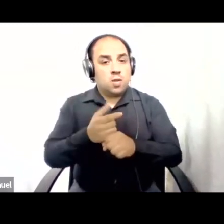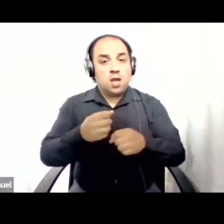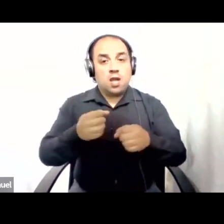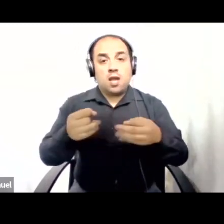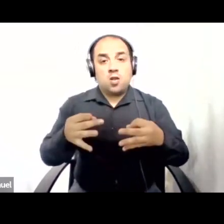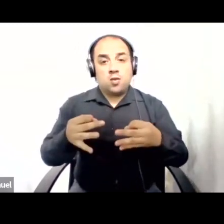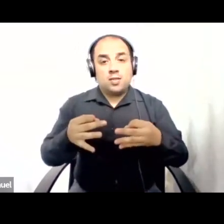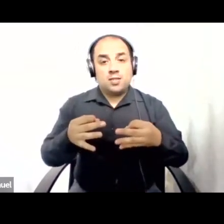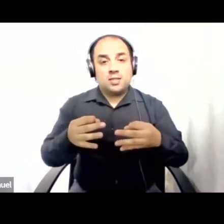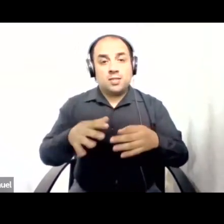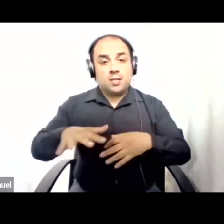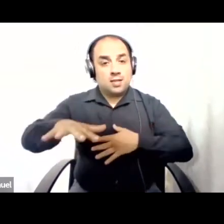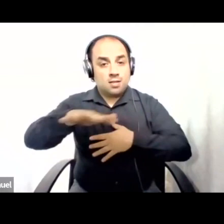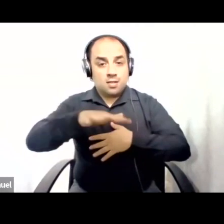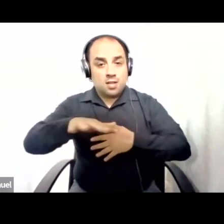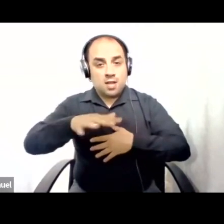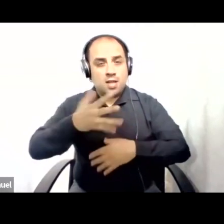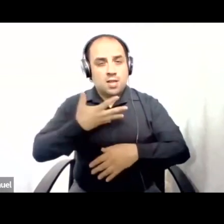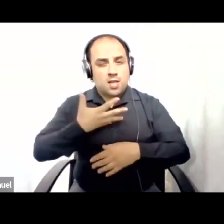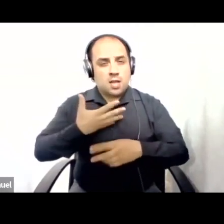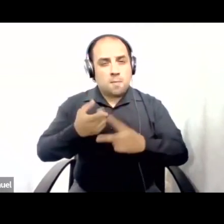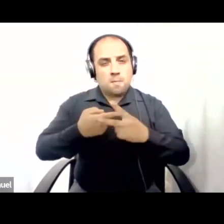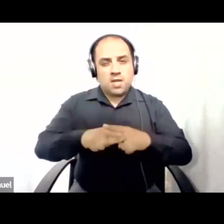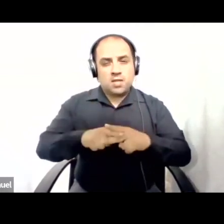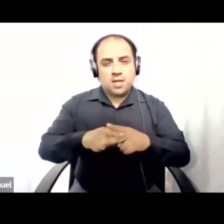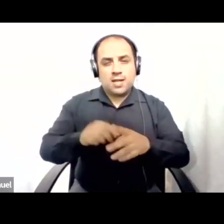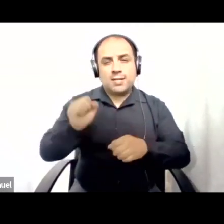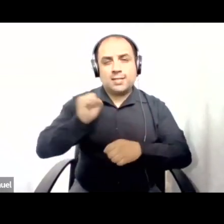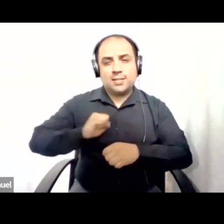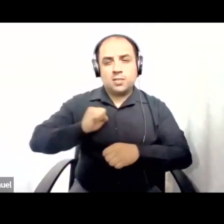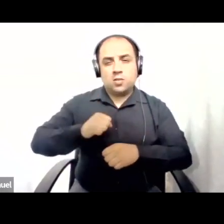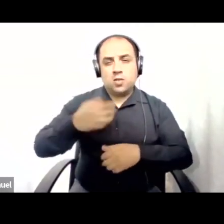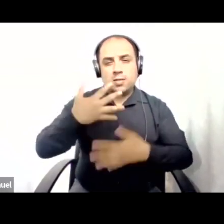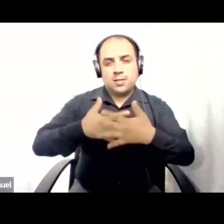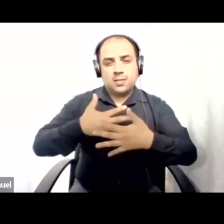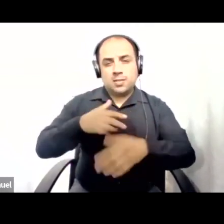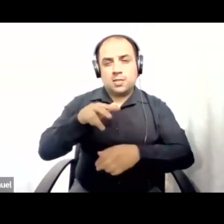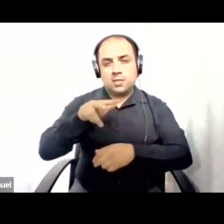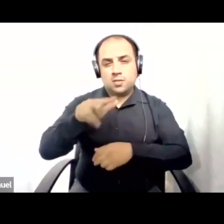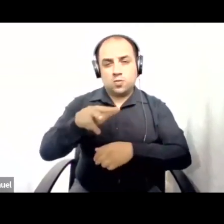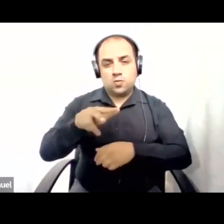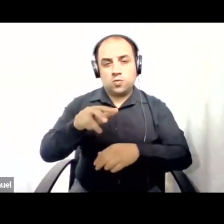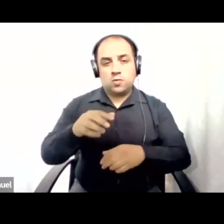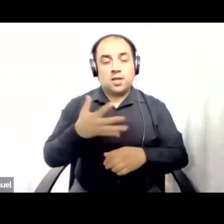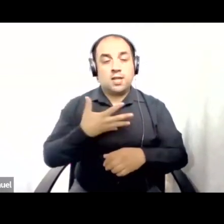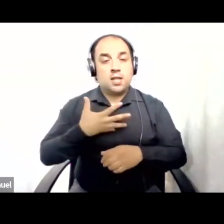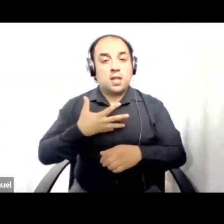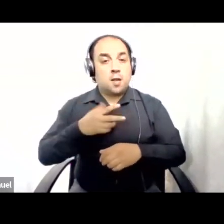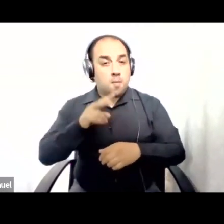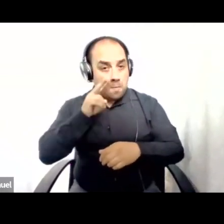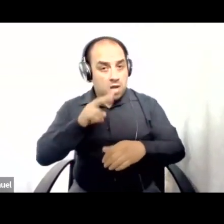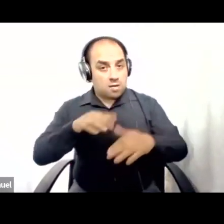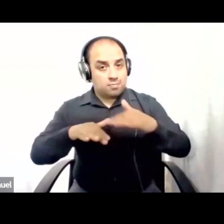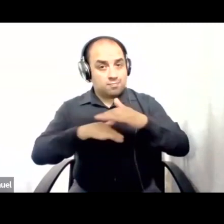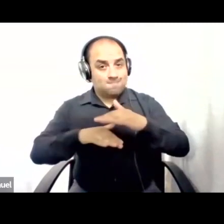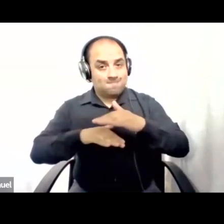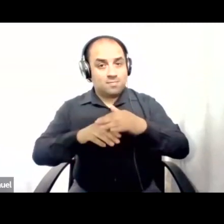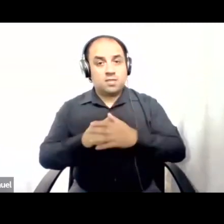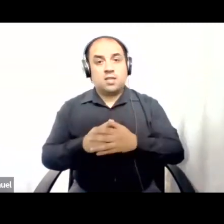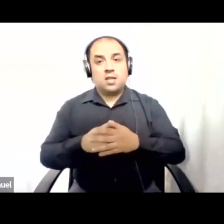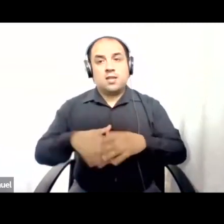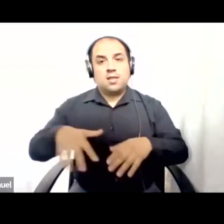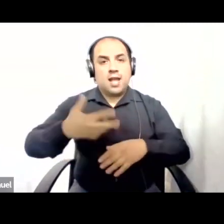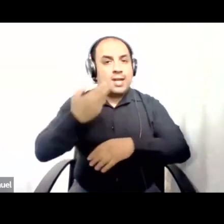está datado entre los siglos XV y XVIII, periodo en el que se consolida la base de la apariencia de una blancura racial